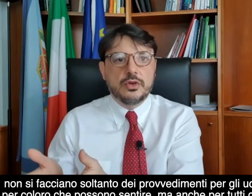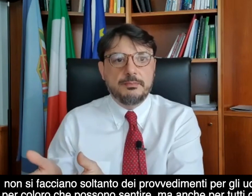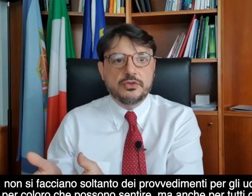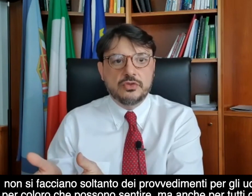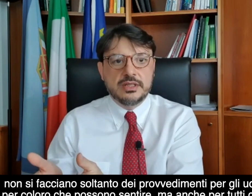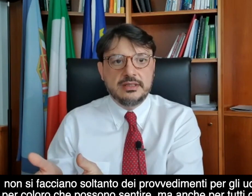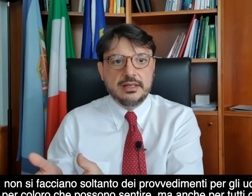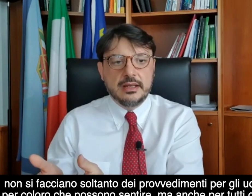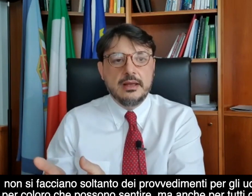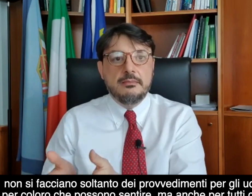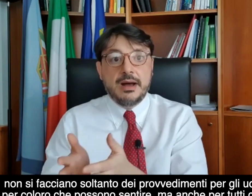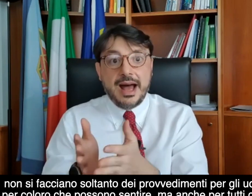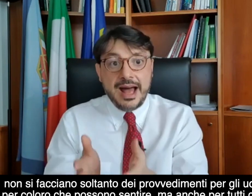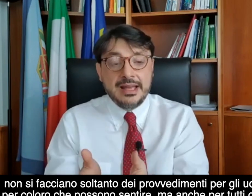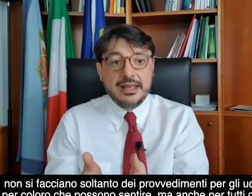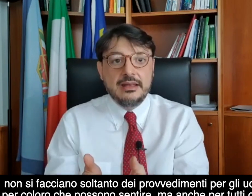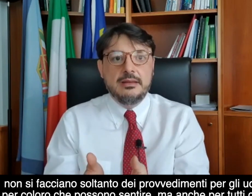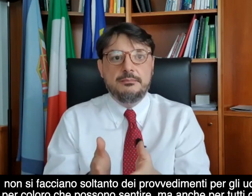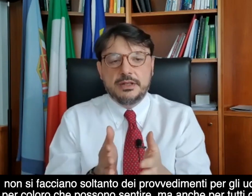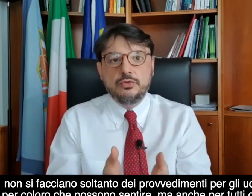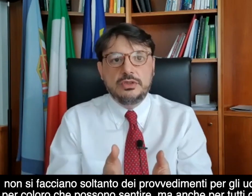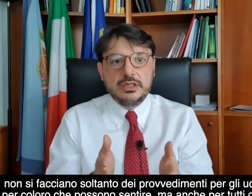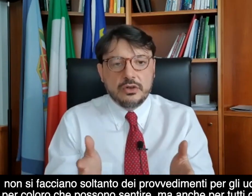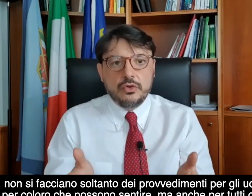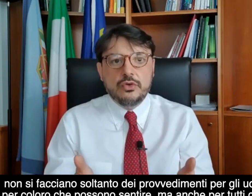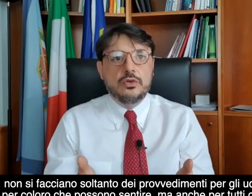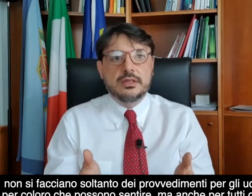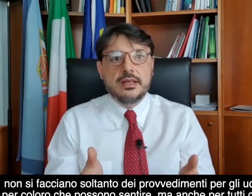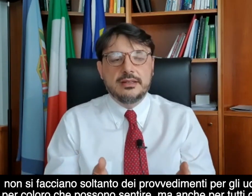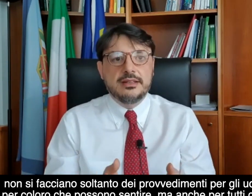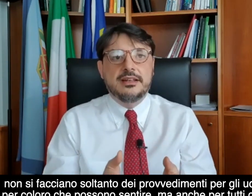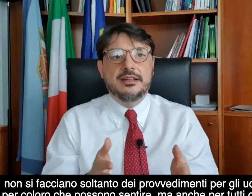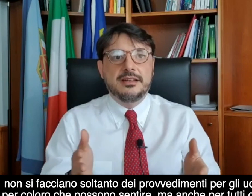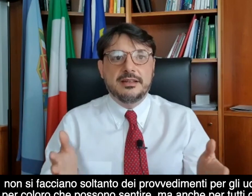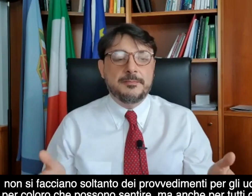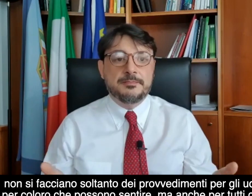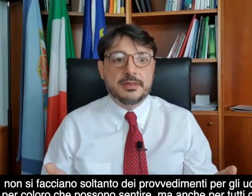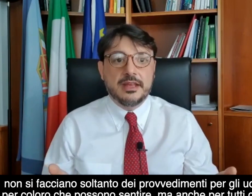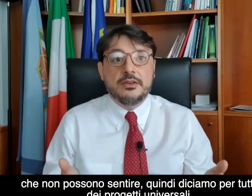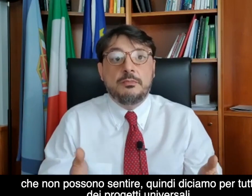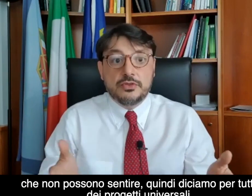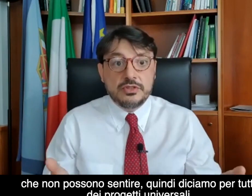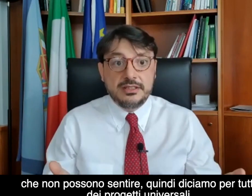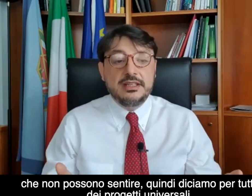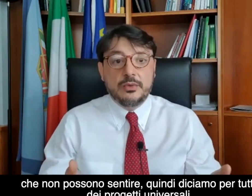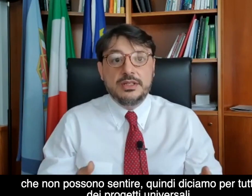possono sentire ma anche per tutti coloro che che non possono sentire quindi diciamo